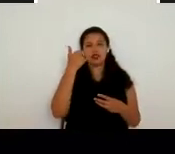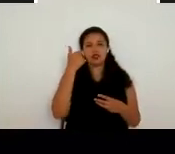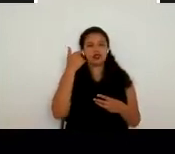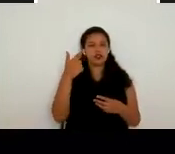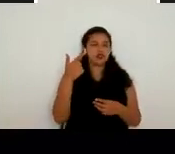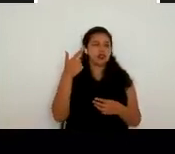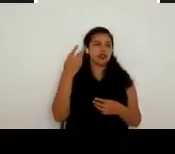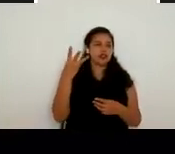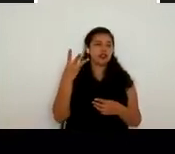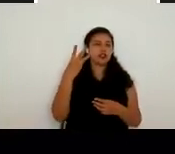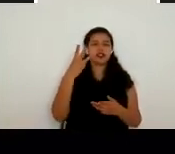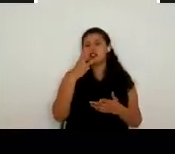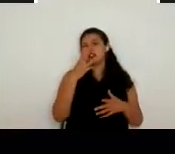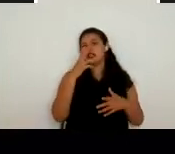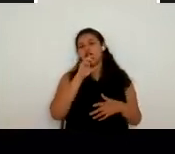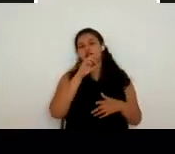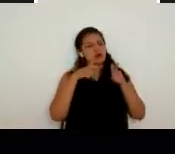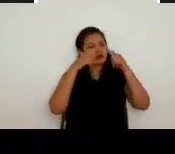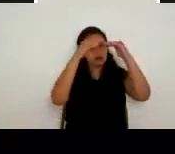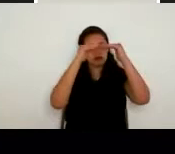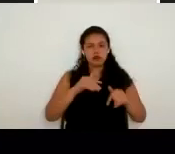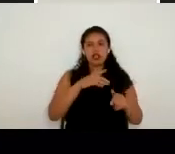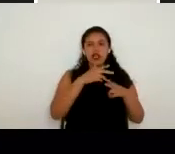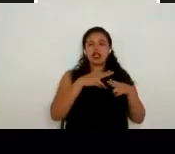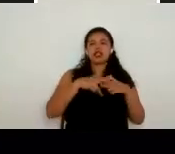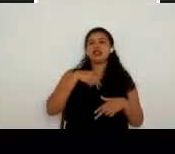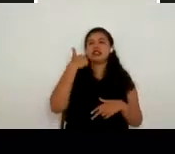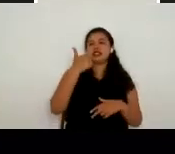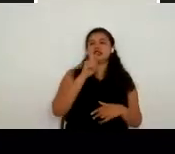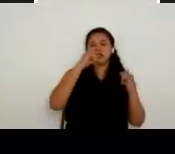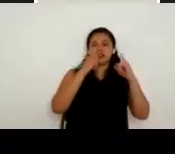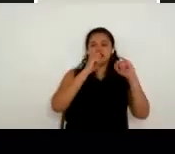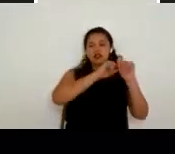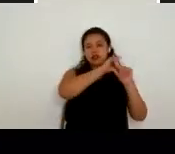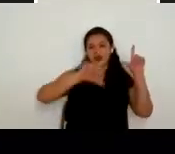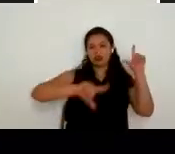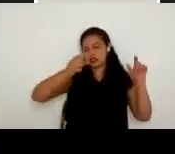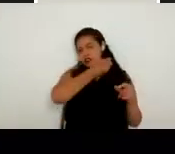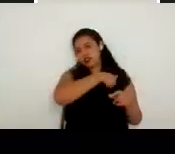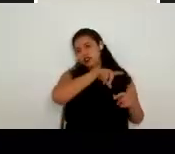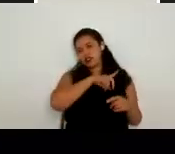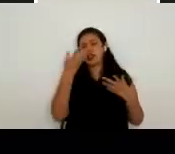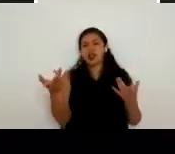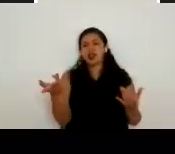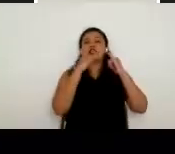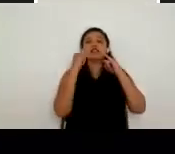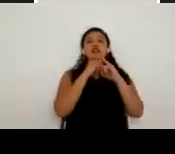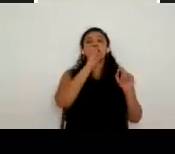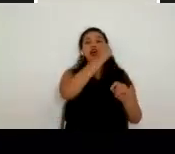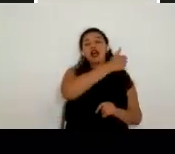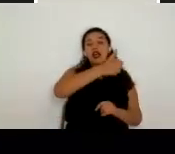clasificación más alta que se tiene en los institutos nacionales de salud aquí bueno ya cada institución tendría que hacer su